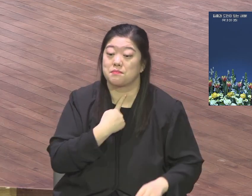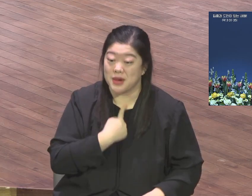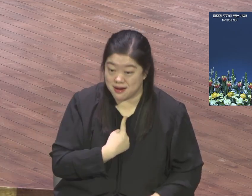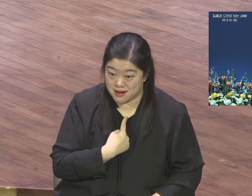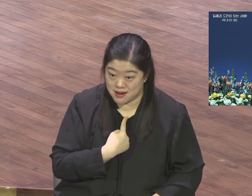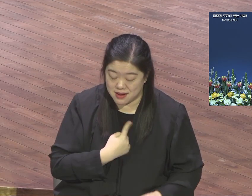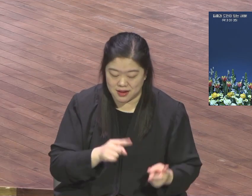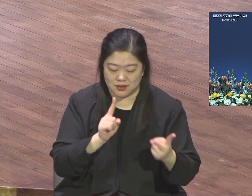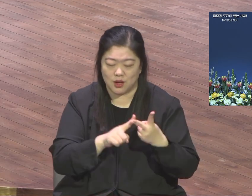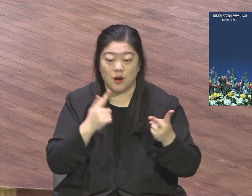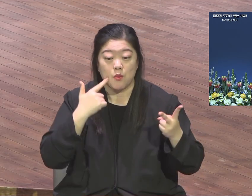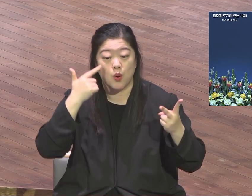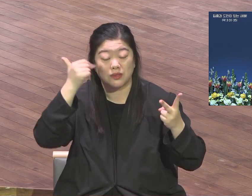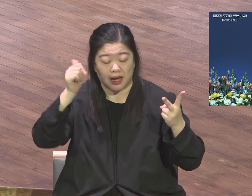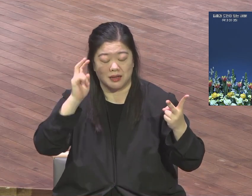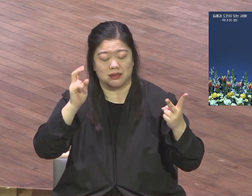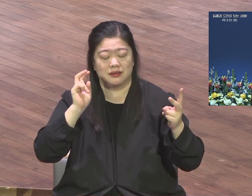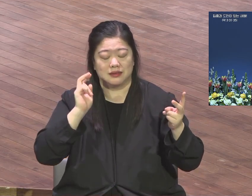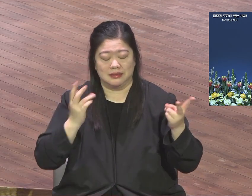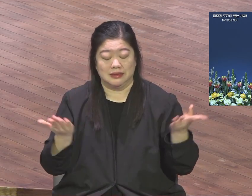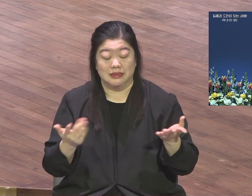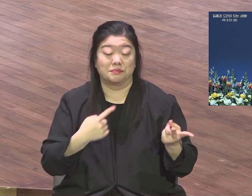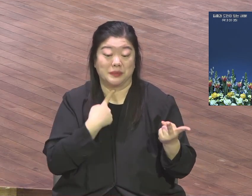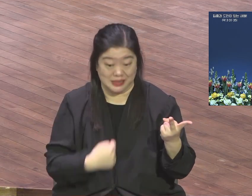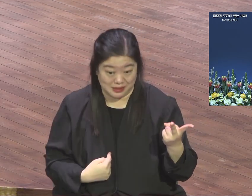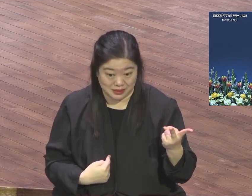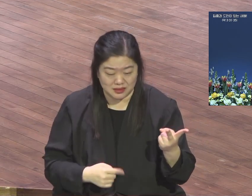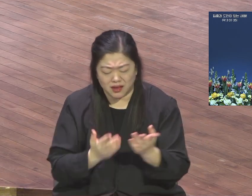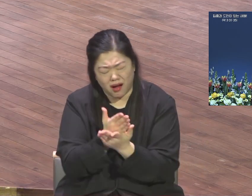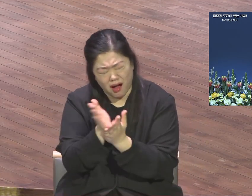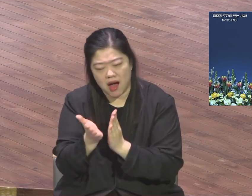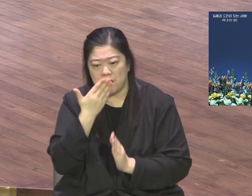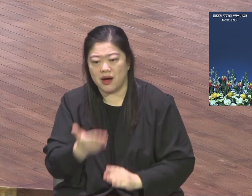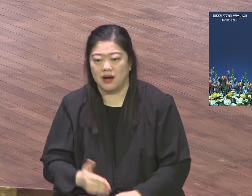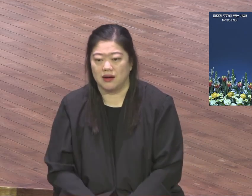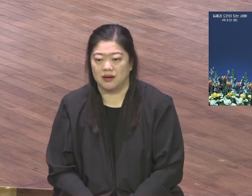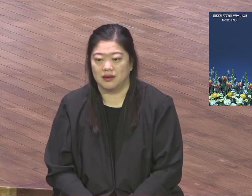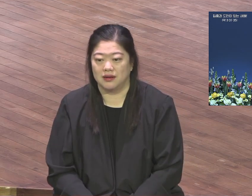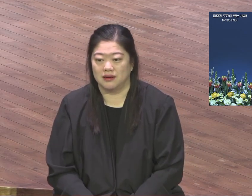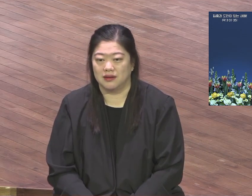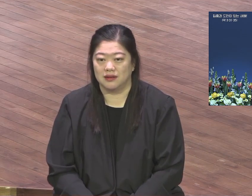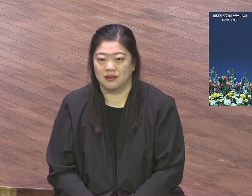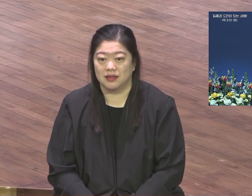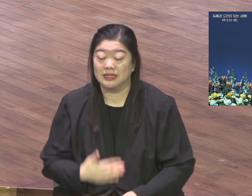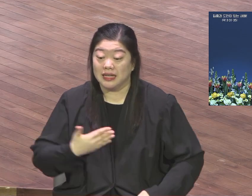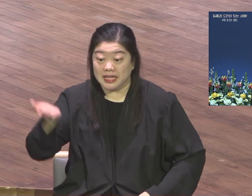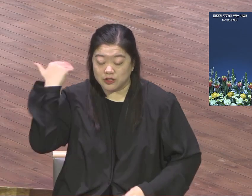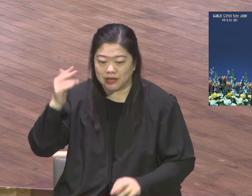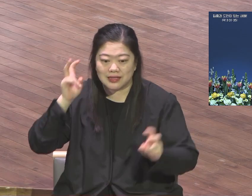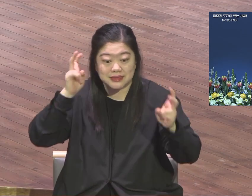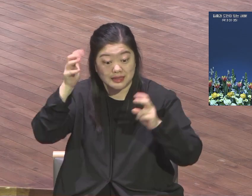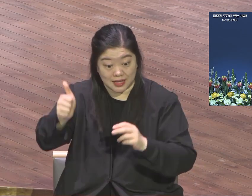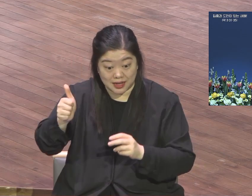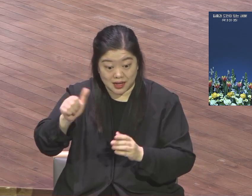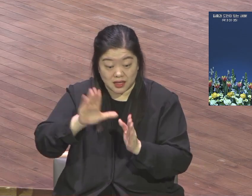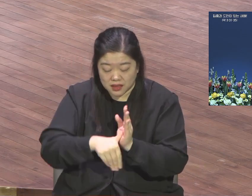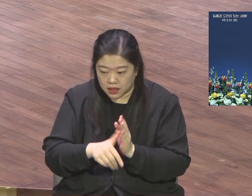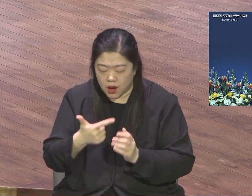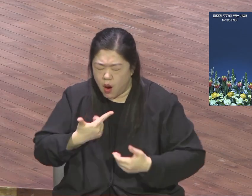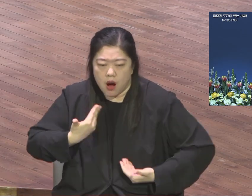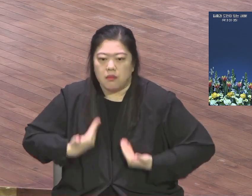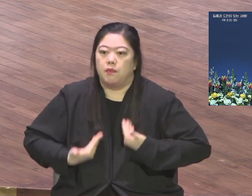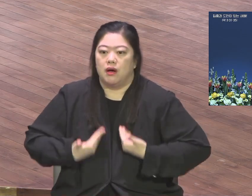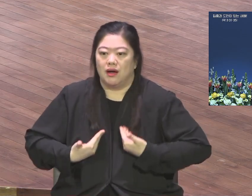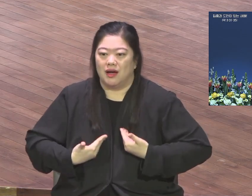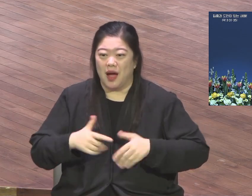저는요 신문 한 장 볼 시간이 없었어요. 신문을 앉아서 대낮에 한 번을 본 적이 없다니까요. 신문 볼